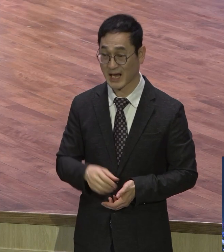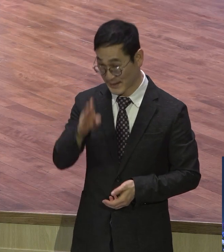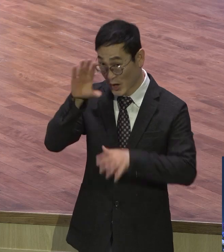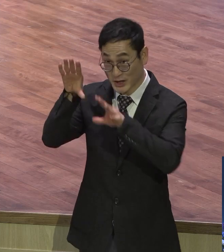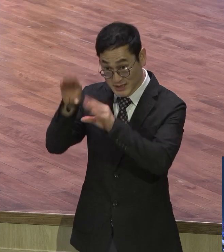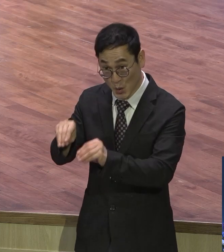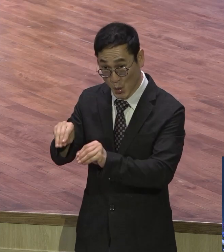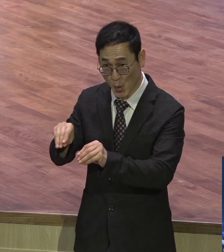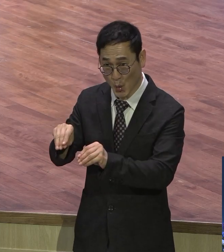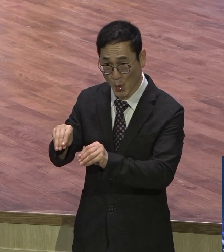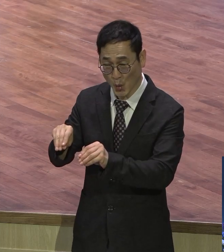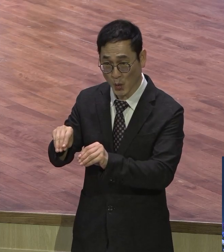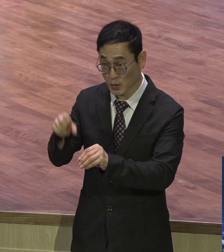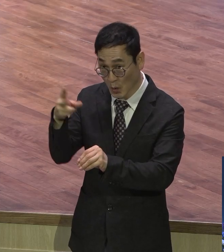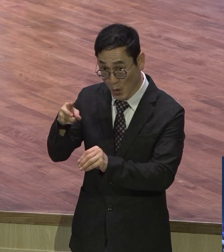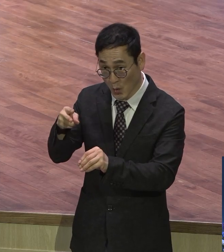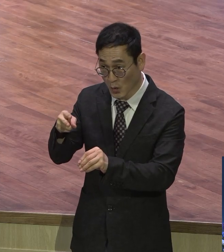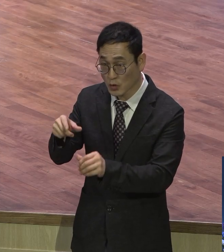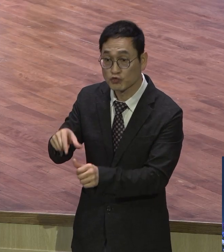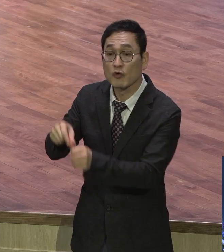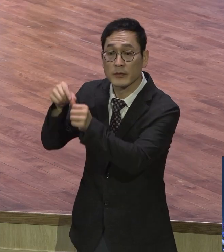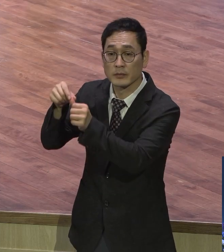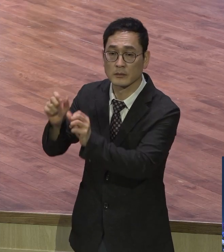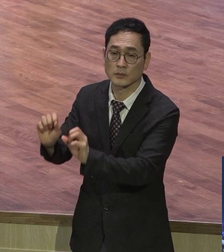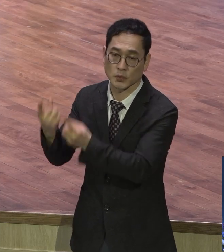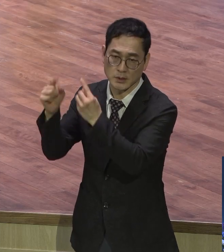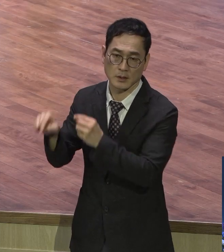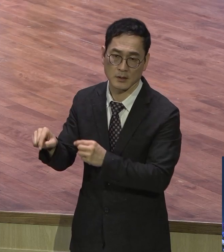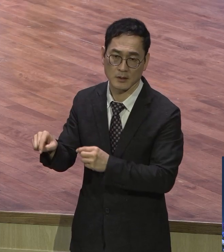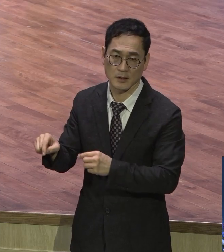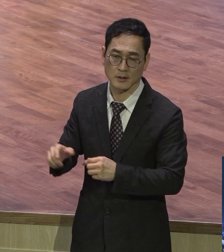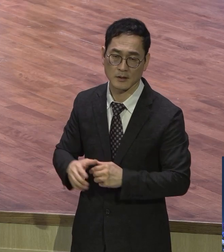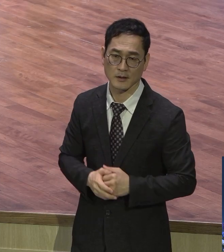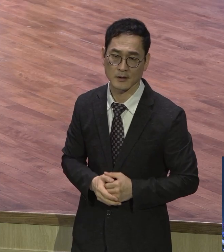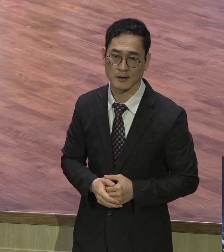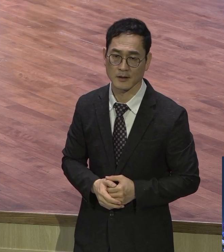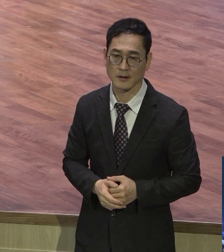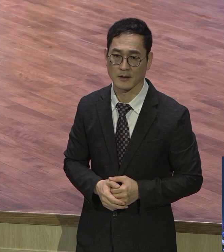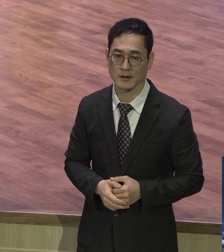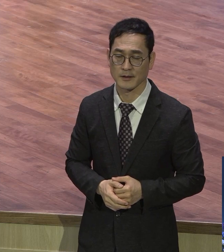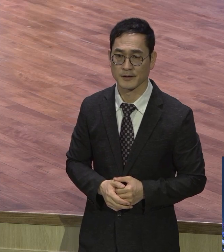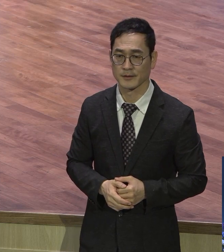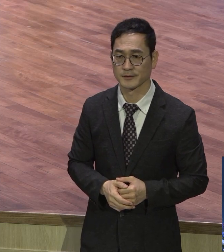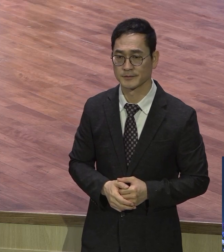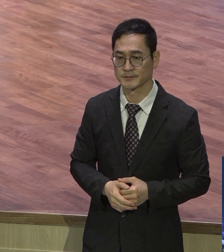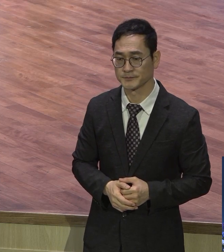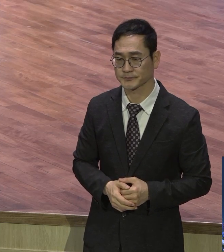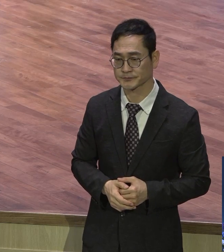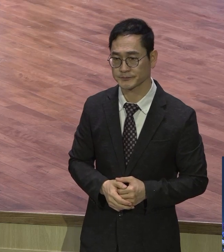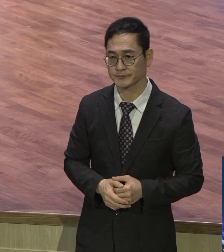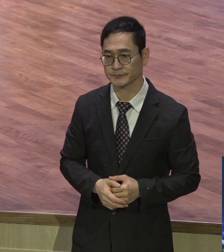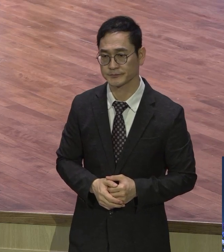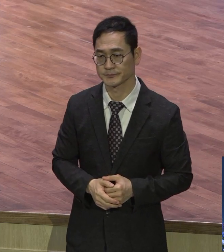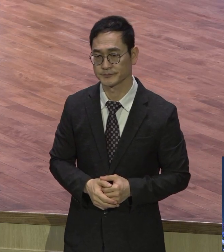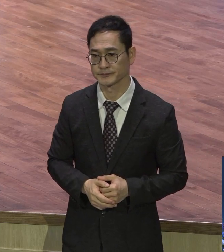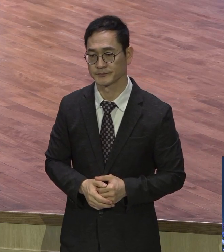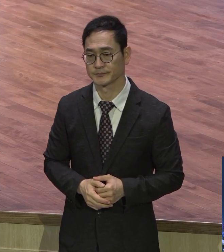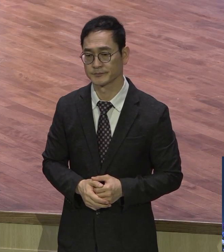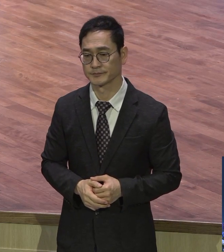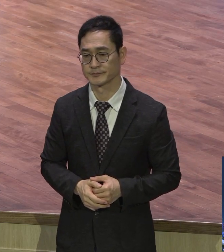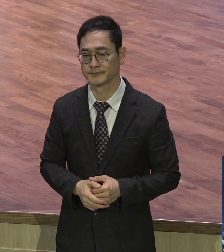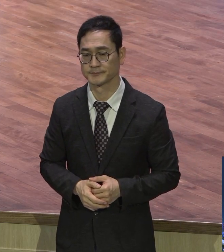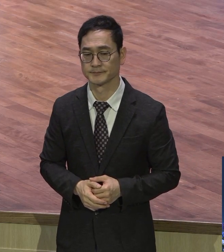치유되면서 구호를 받았다. 변화의 시작이지요. 들어야 되죠. 들어야. 그래서 우리가